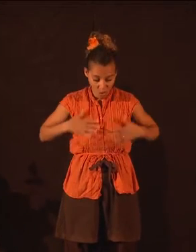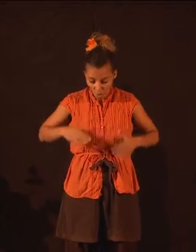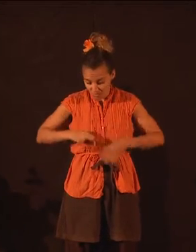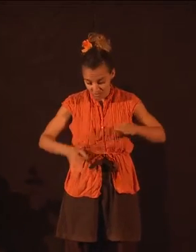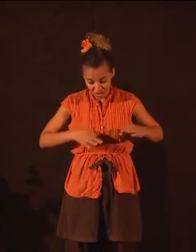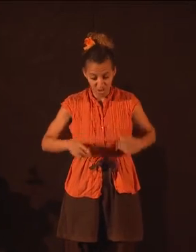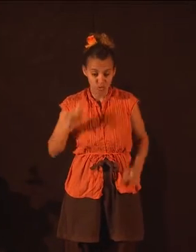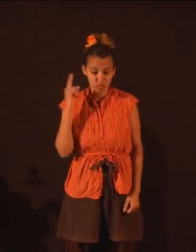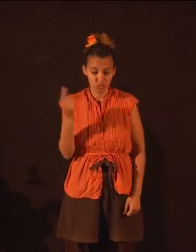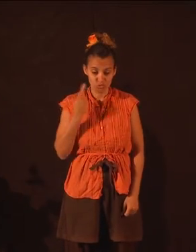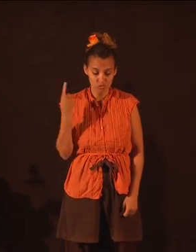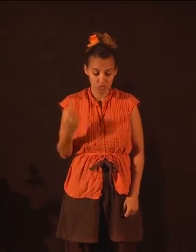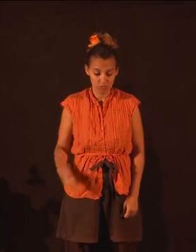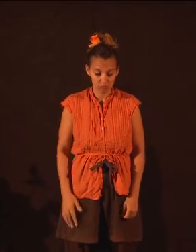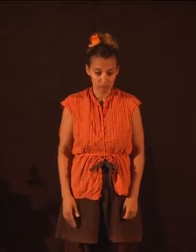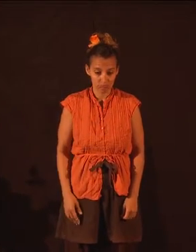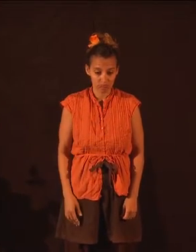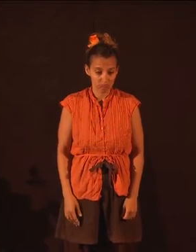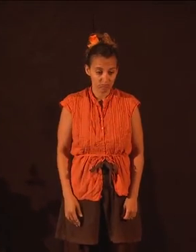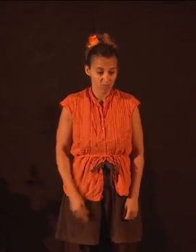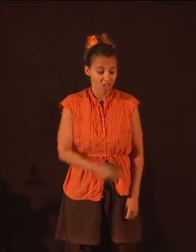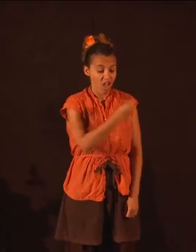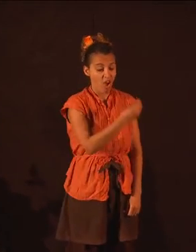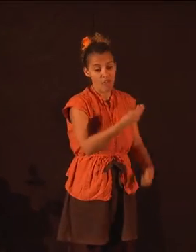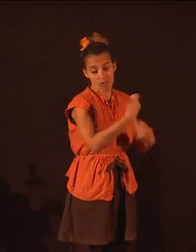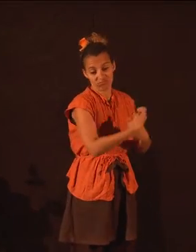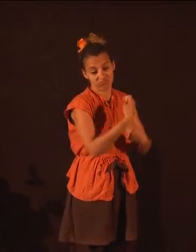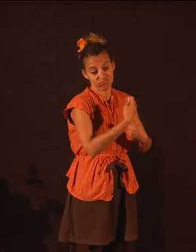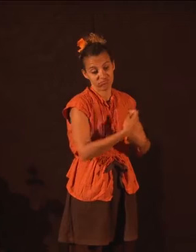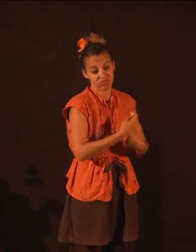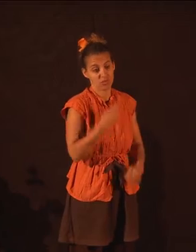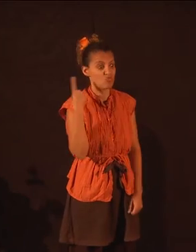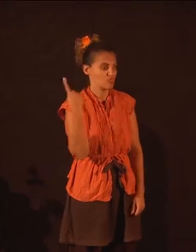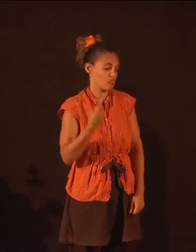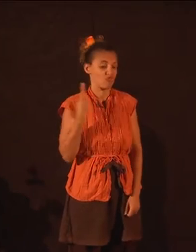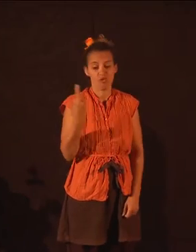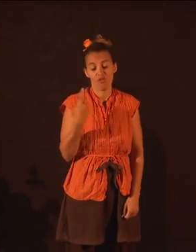robes déchirées, et toujours les enfants se moquent d'elle.